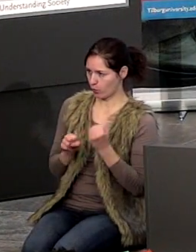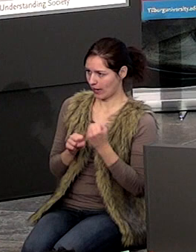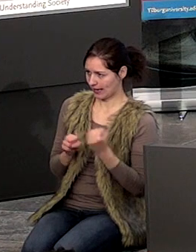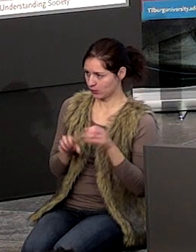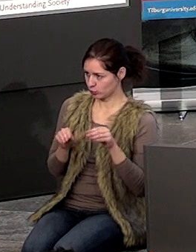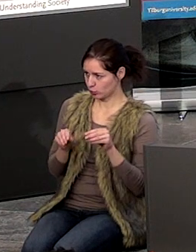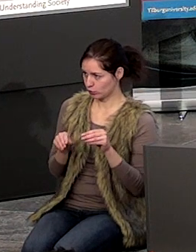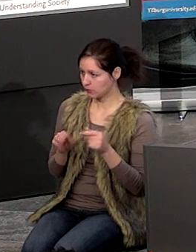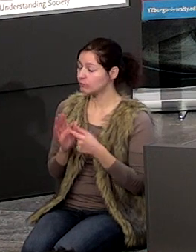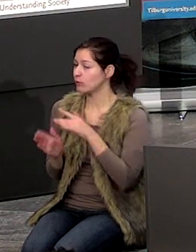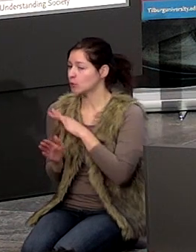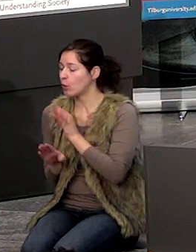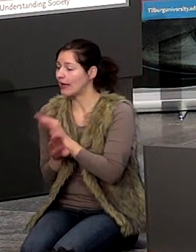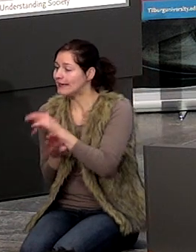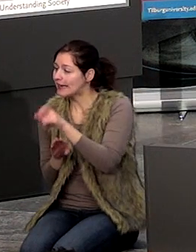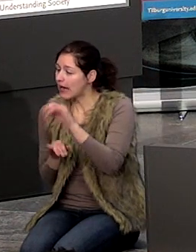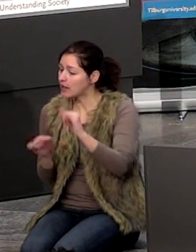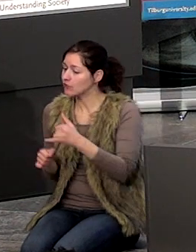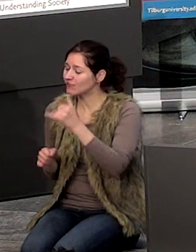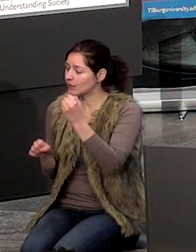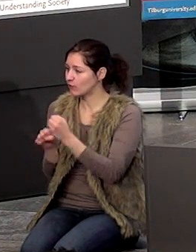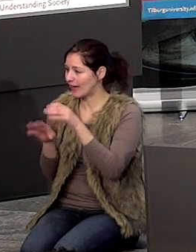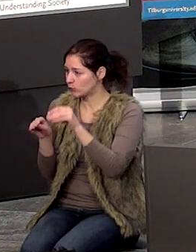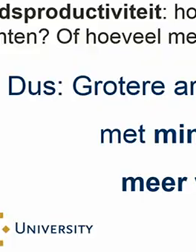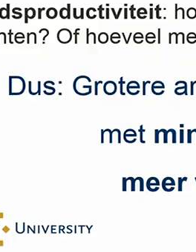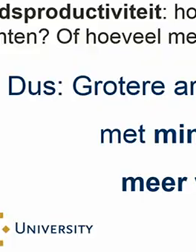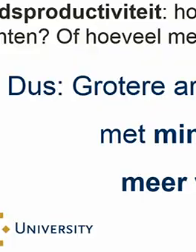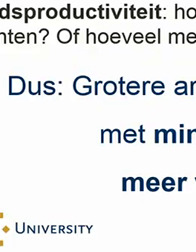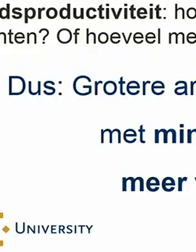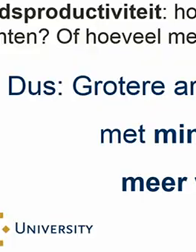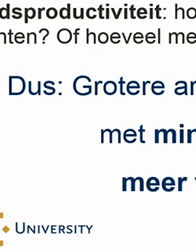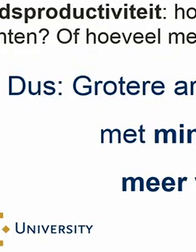kunnen verrichten, in een dag dat ze aan het